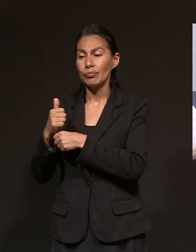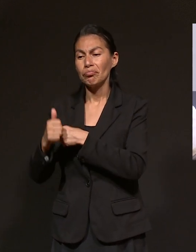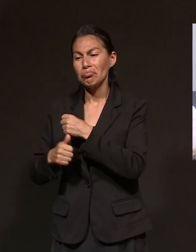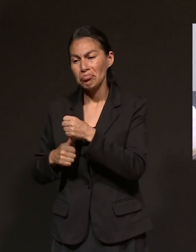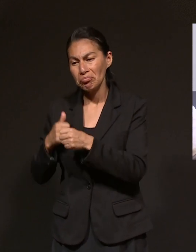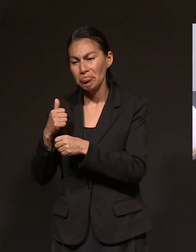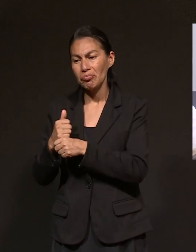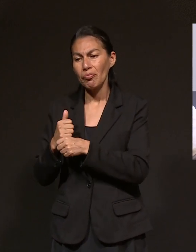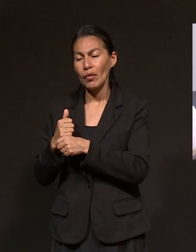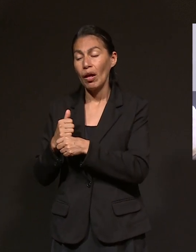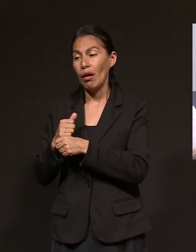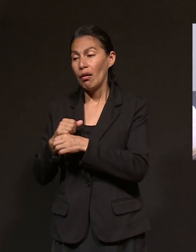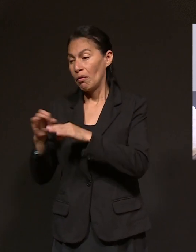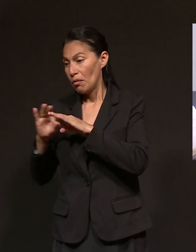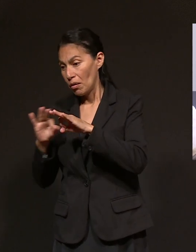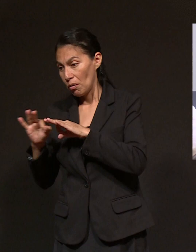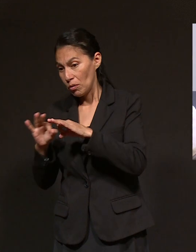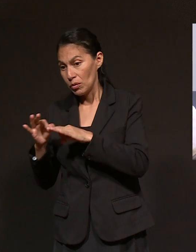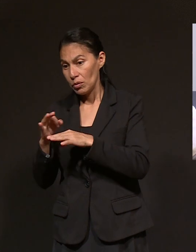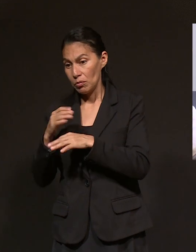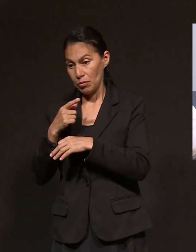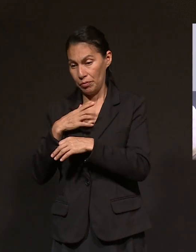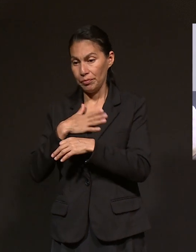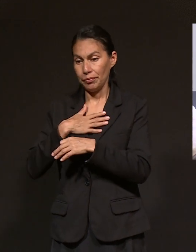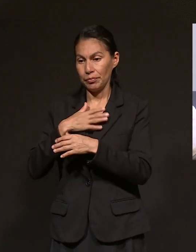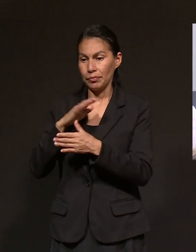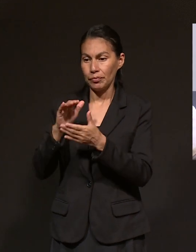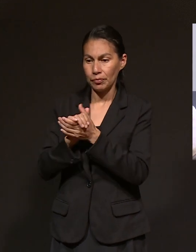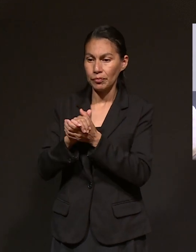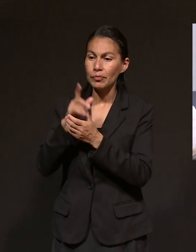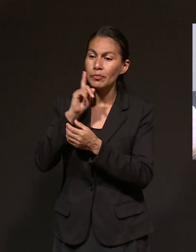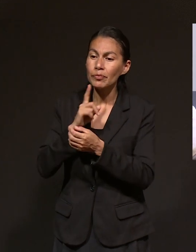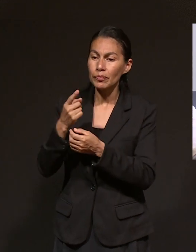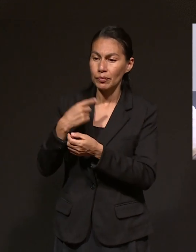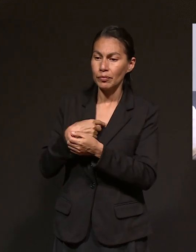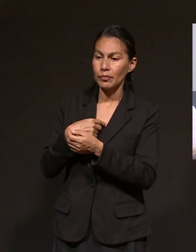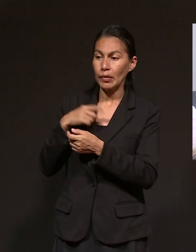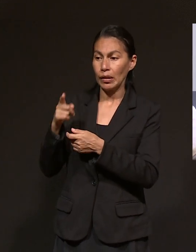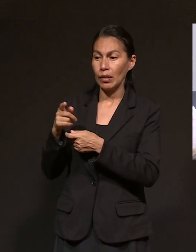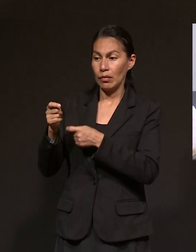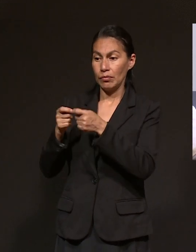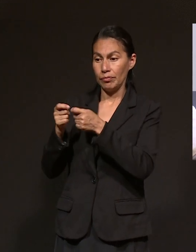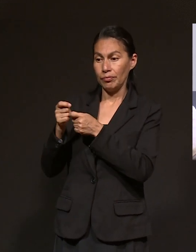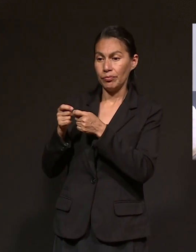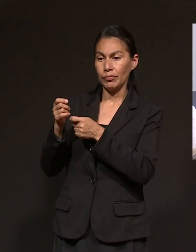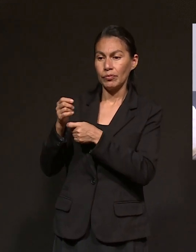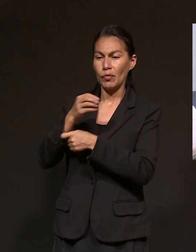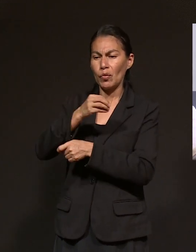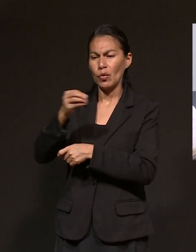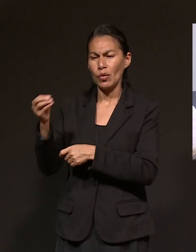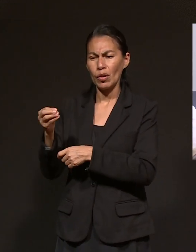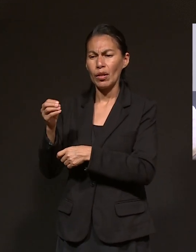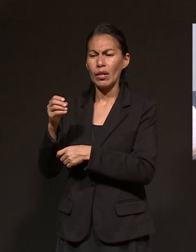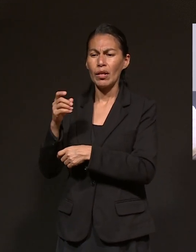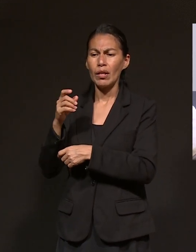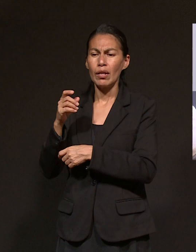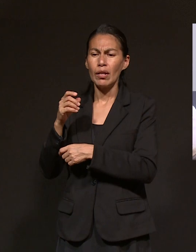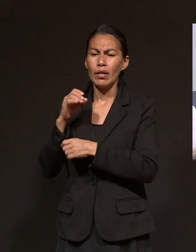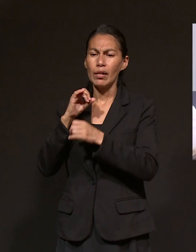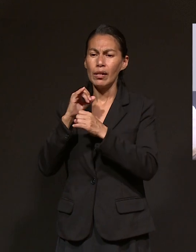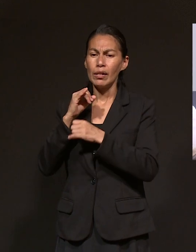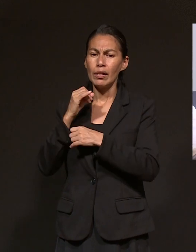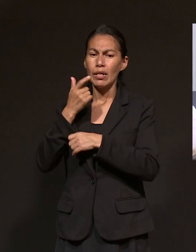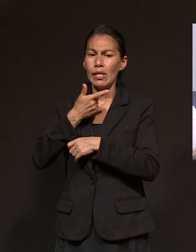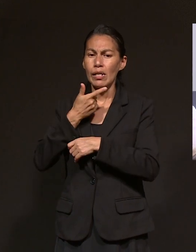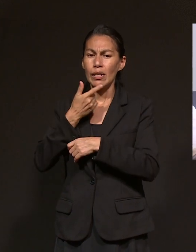Entonces pasaron los años, nos fuimos a trabajar a un consorcio, mi esposa y yo. Ella fue coordinadora de inglés,